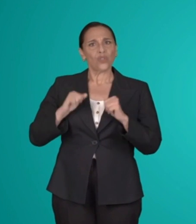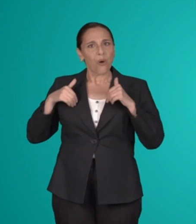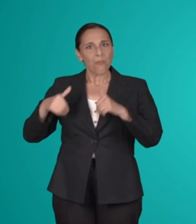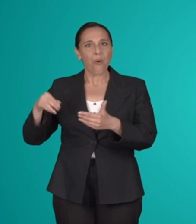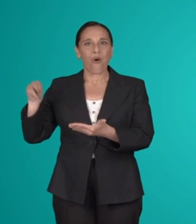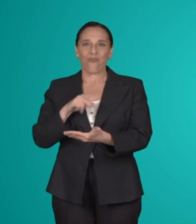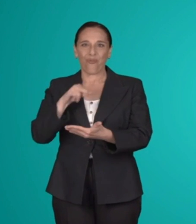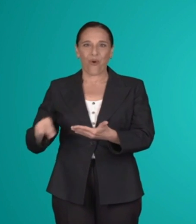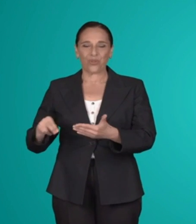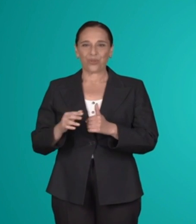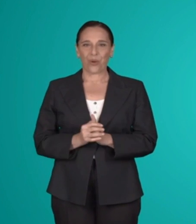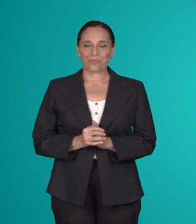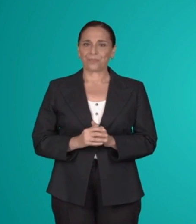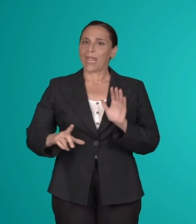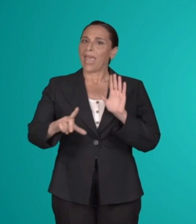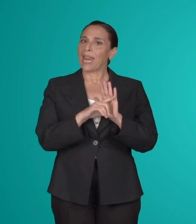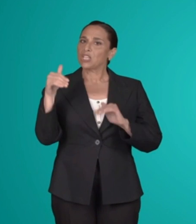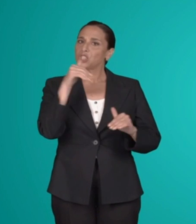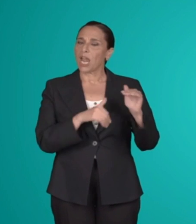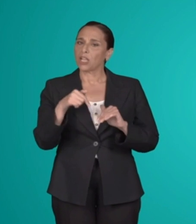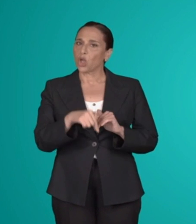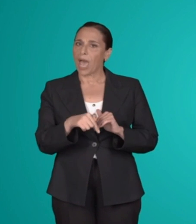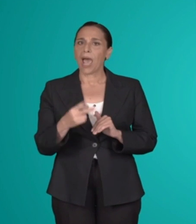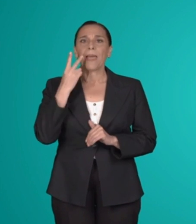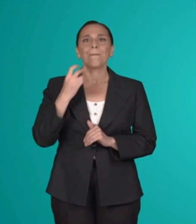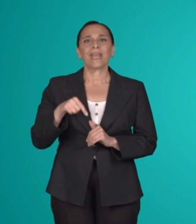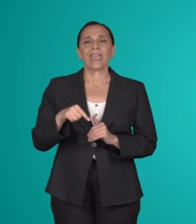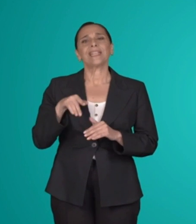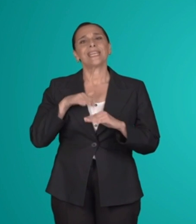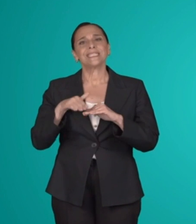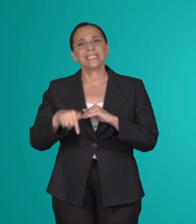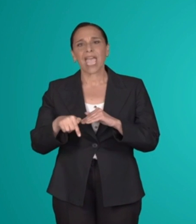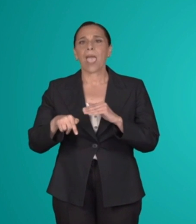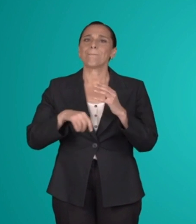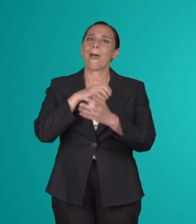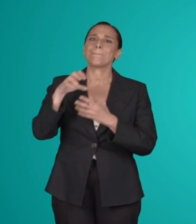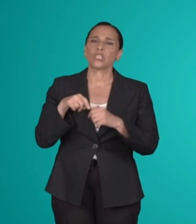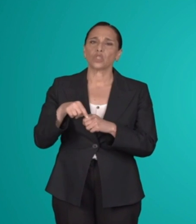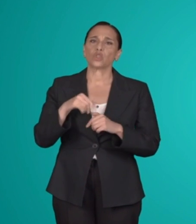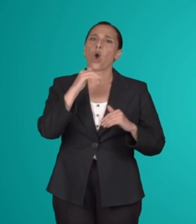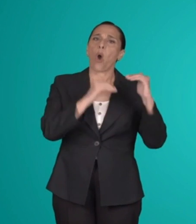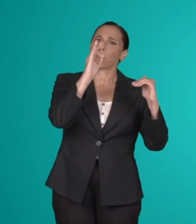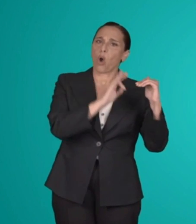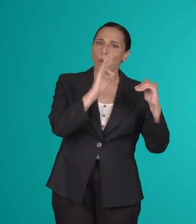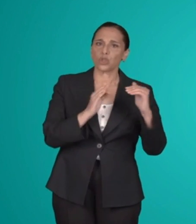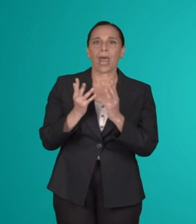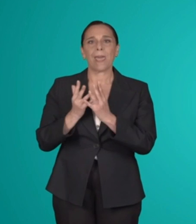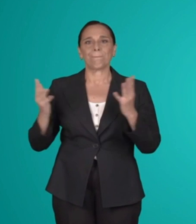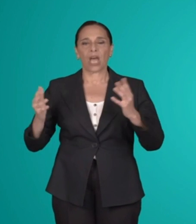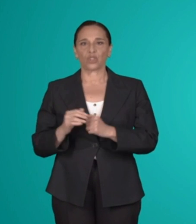anni. La legge elettorale prevede un sistema misto proporzionale e maggioritario, con un terzo di deputati